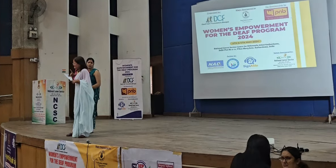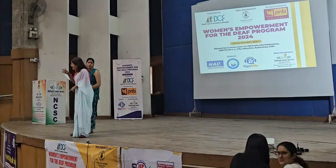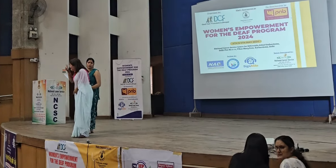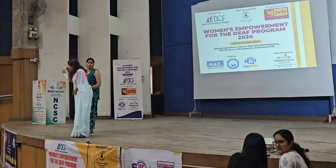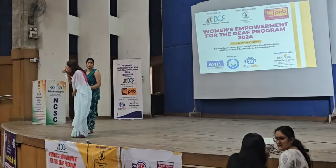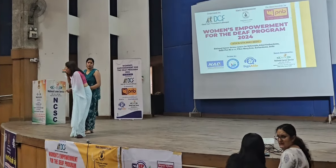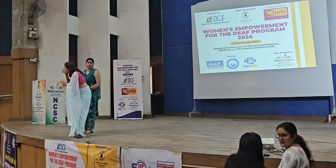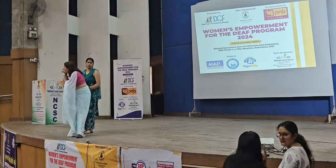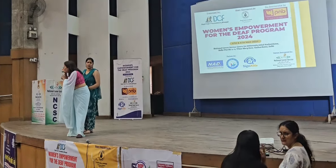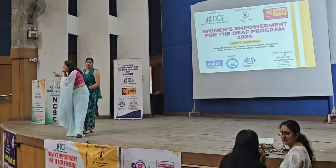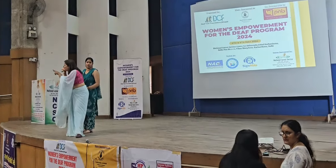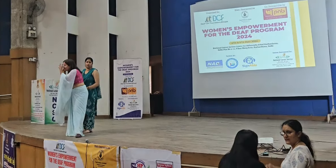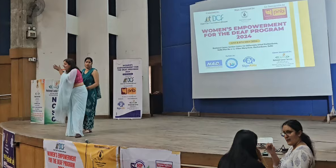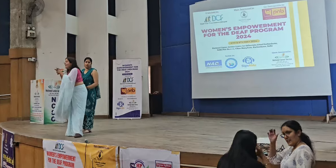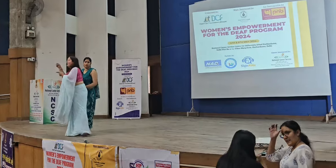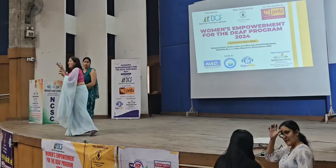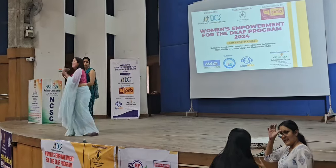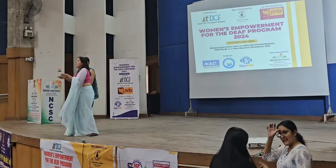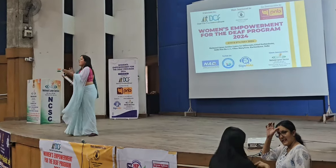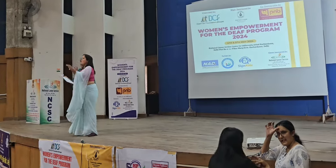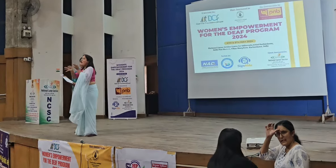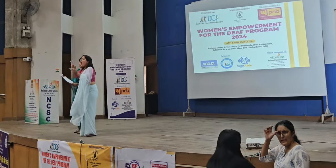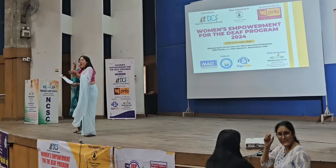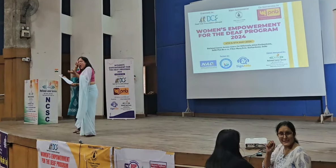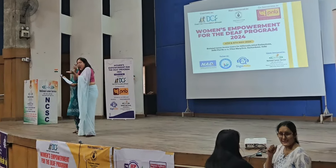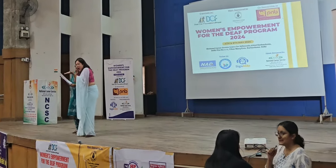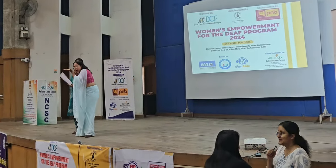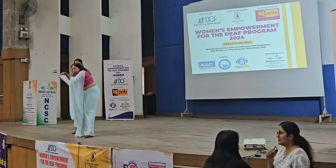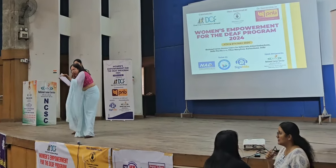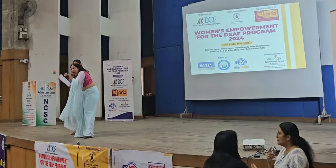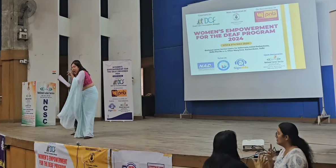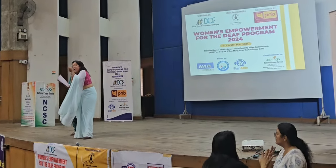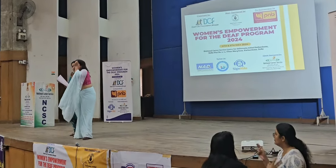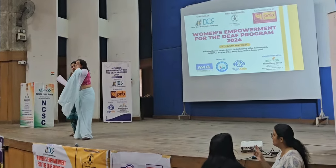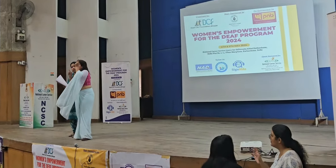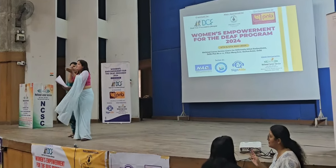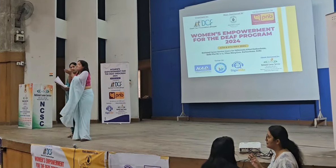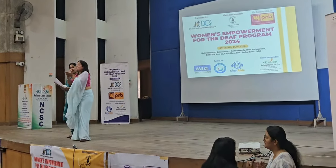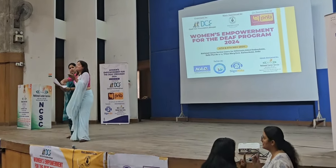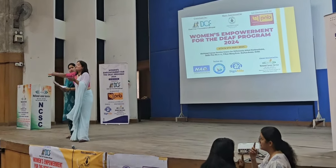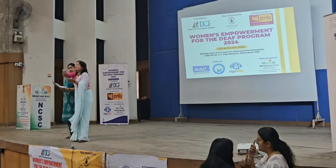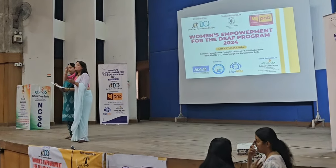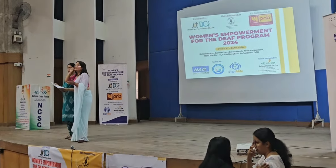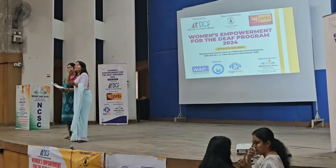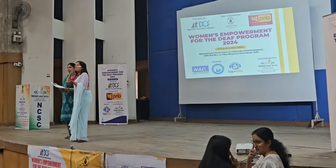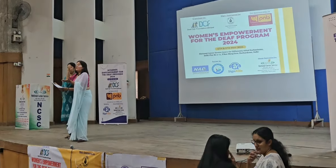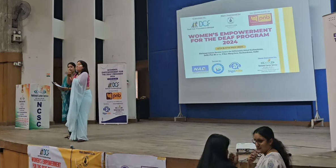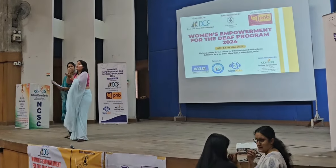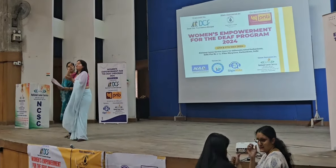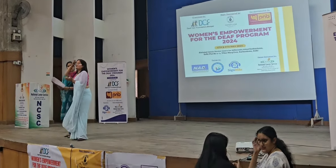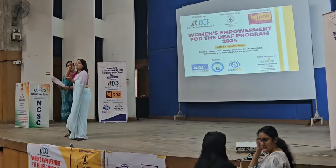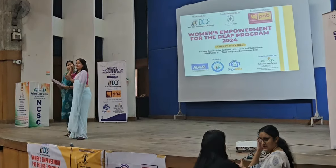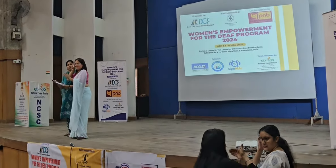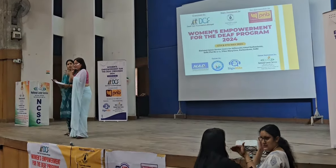हूँ, आप लोग सोचते हैं अशर इसका मतलब क्या होता है अशर। ओके, अभी हम आपको एक्सप्लेन करेंगे अशर का मतलब क्या होता है,